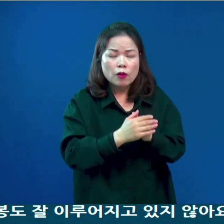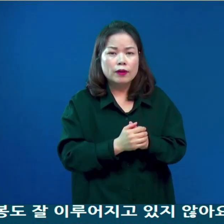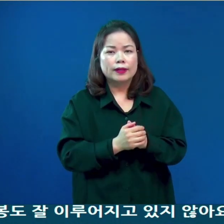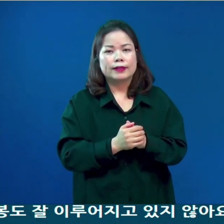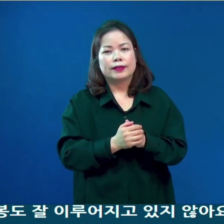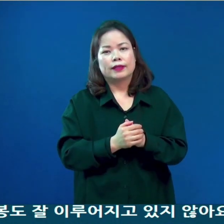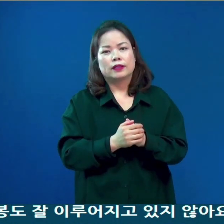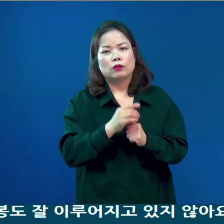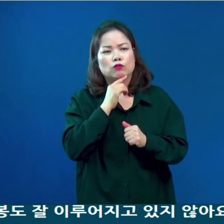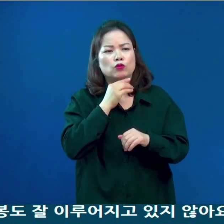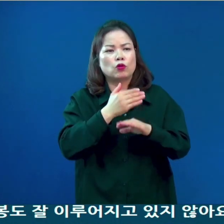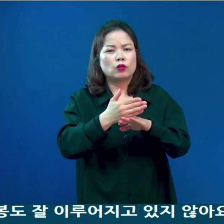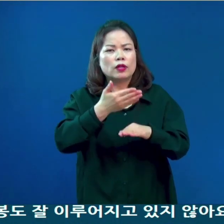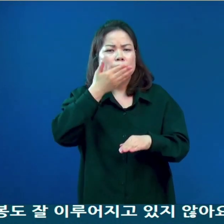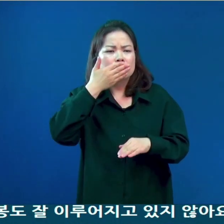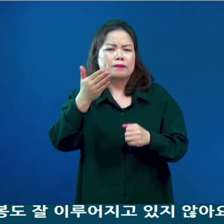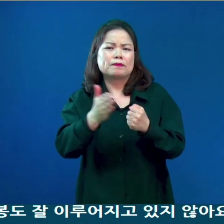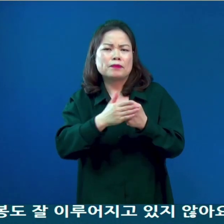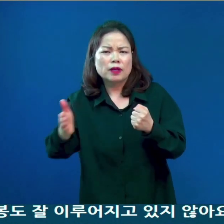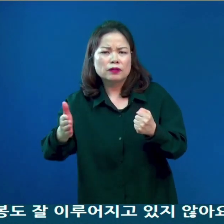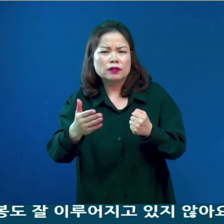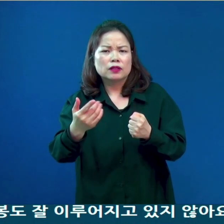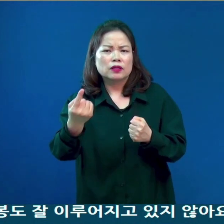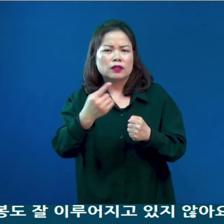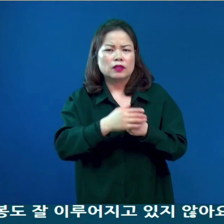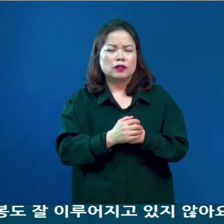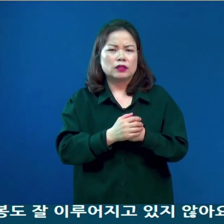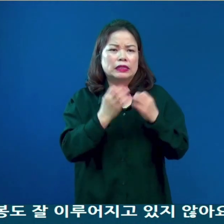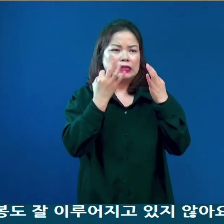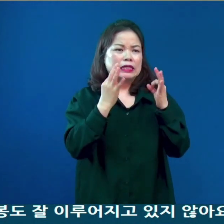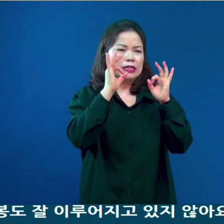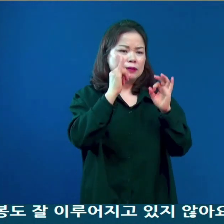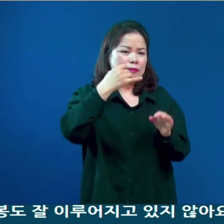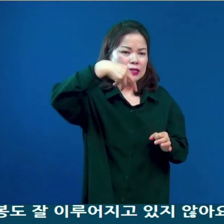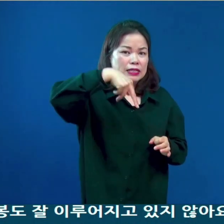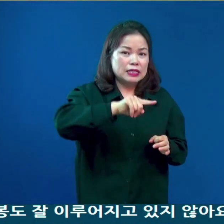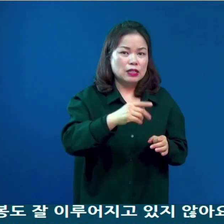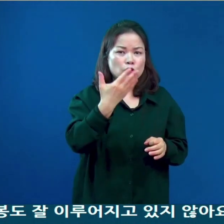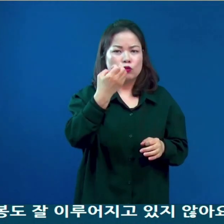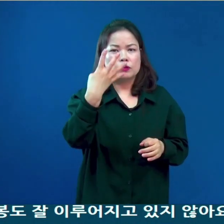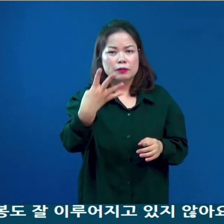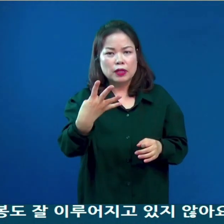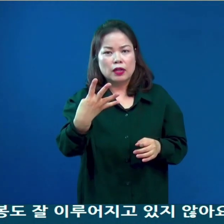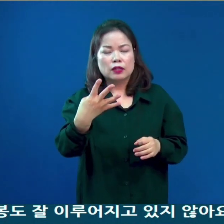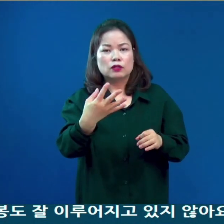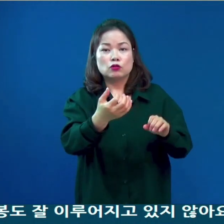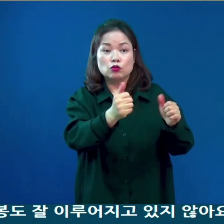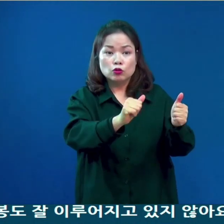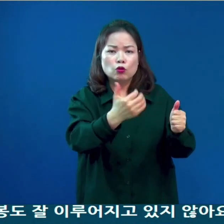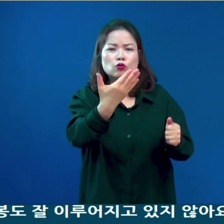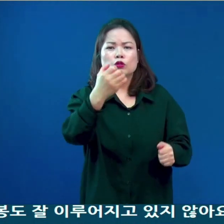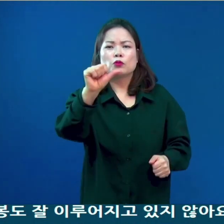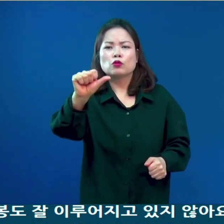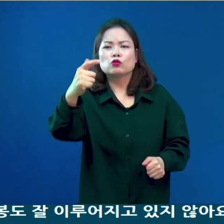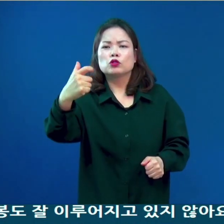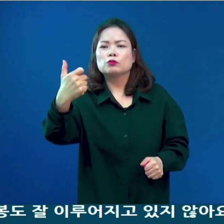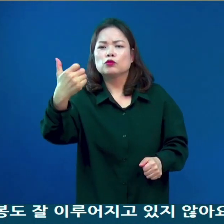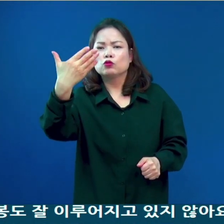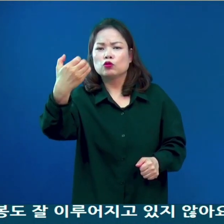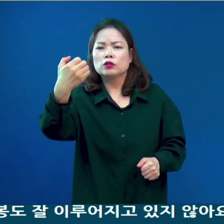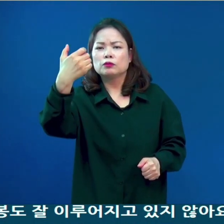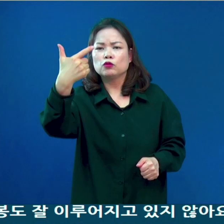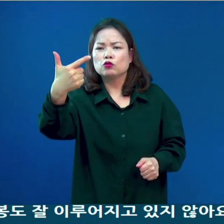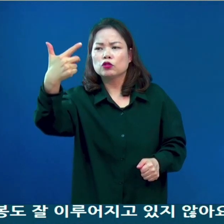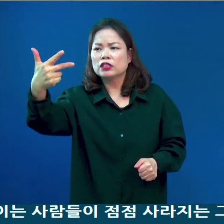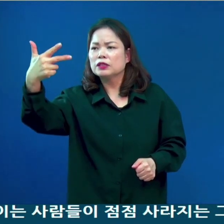이것은 북한의 식량난으로 94년에 김일성이 죽고 94년 죽자마자 95년, 96년, 97년